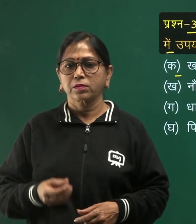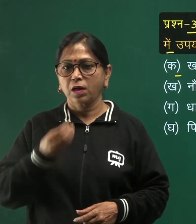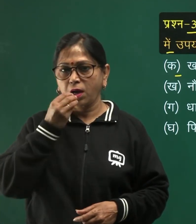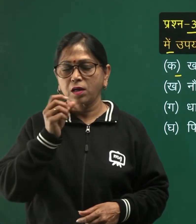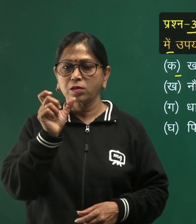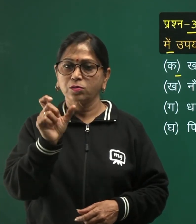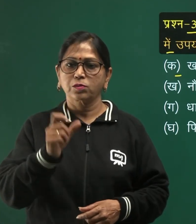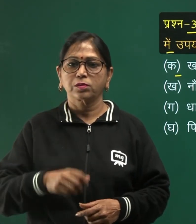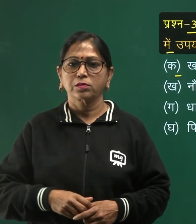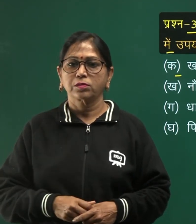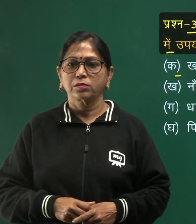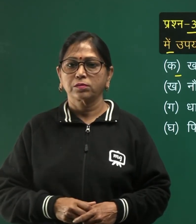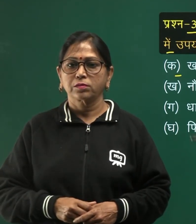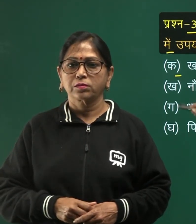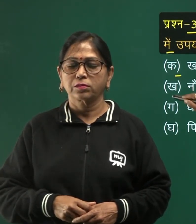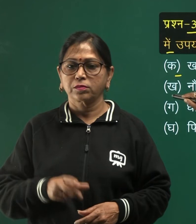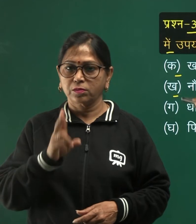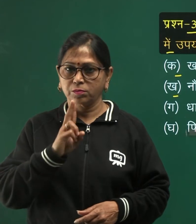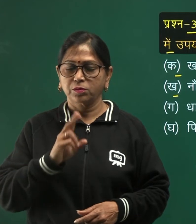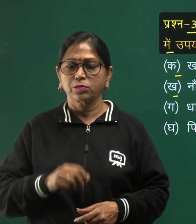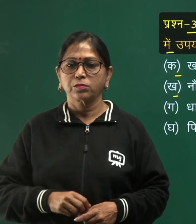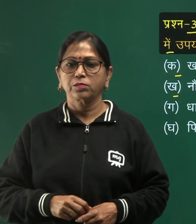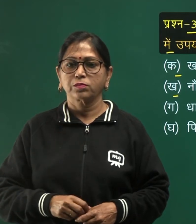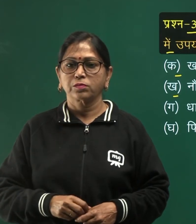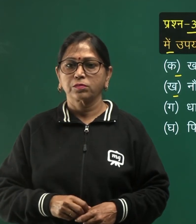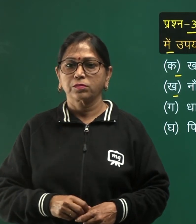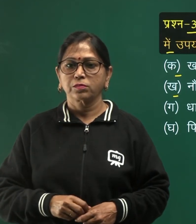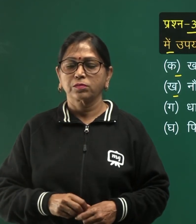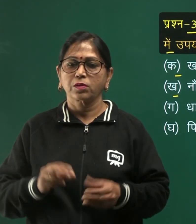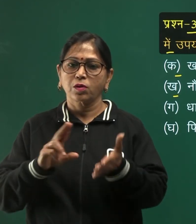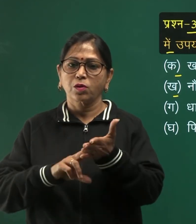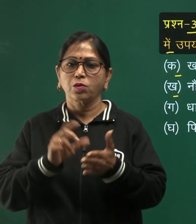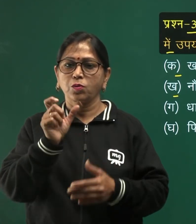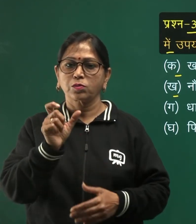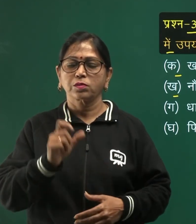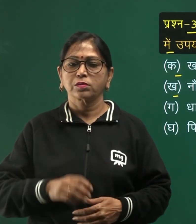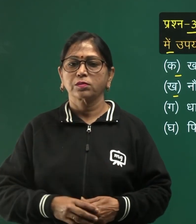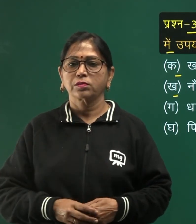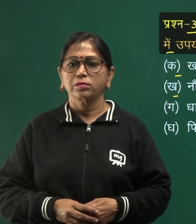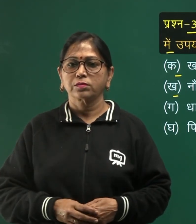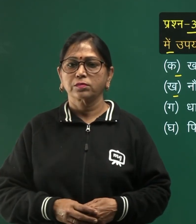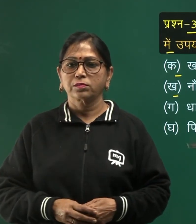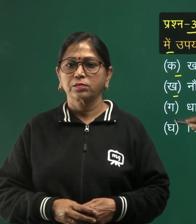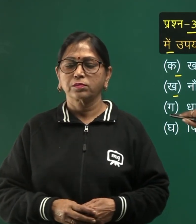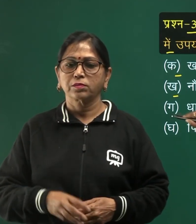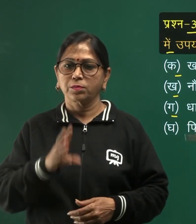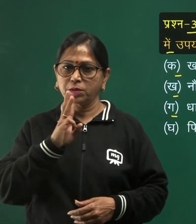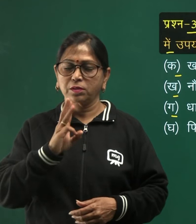नंबर एक खाने का सोडा नंबर दो nausaadar